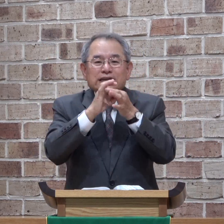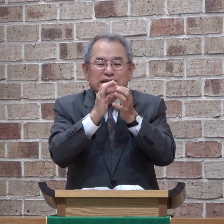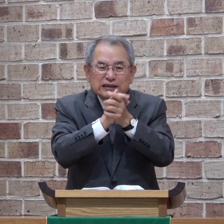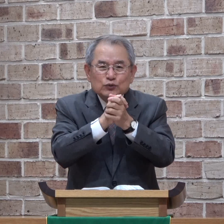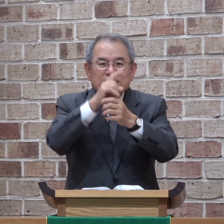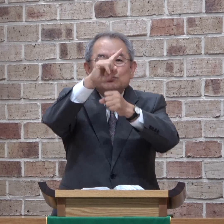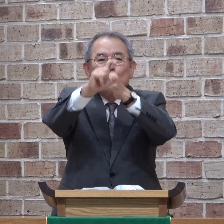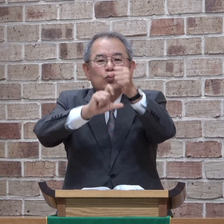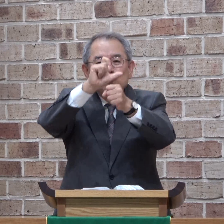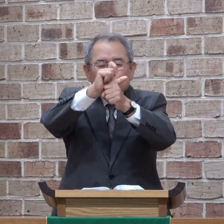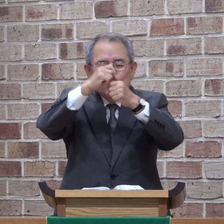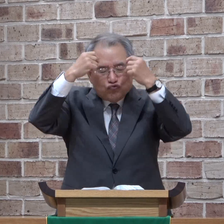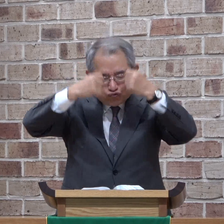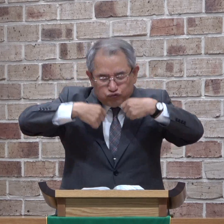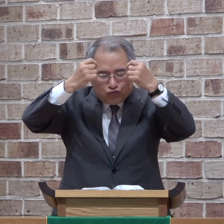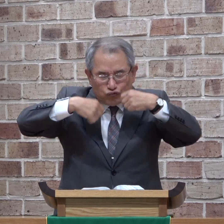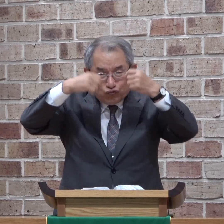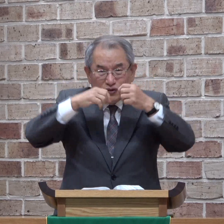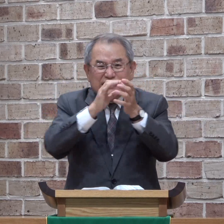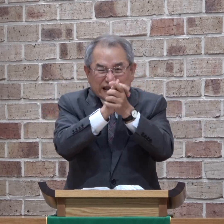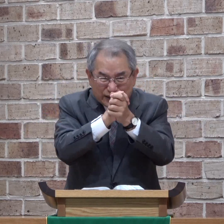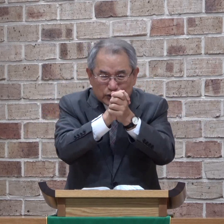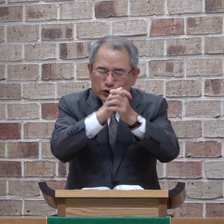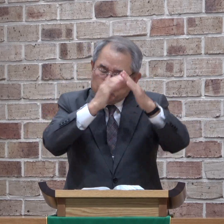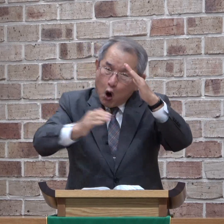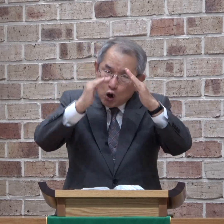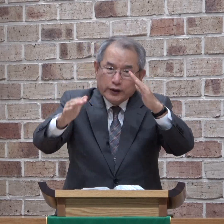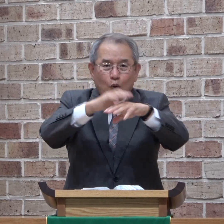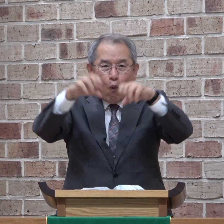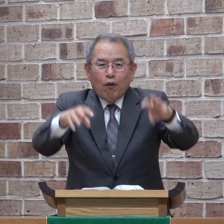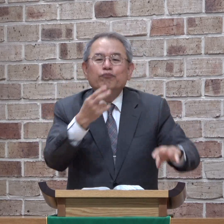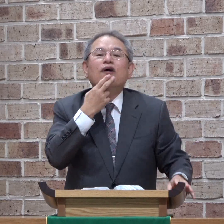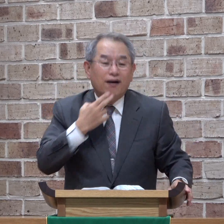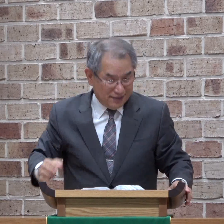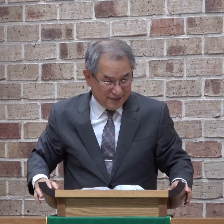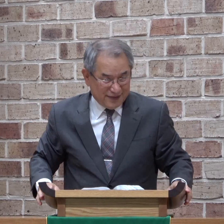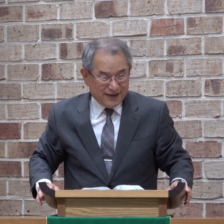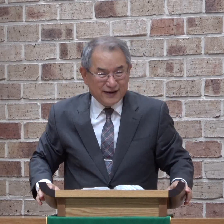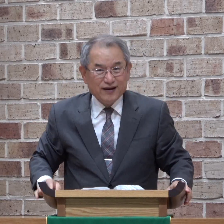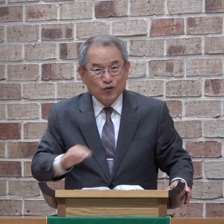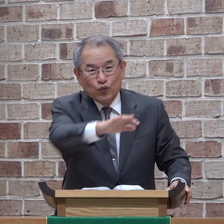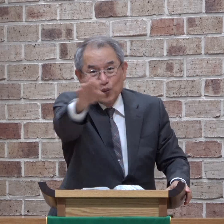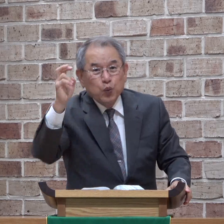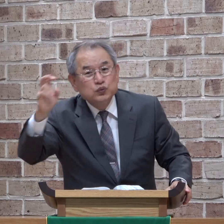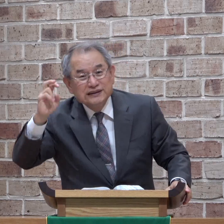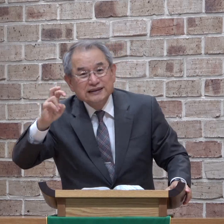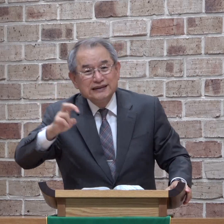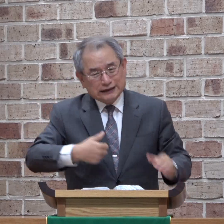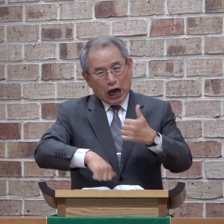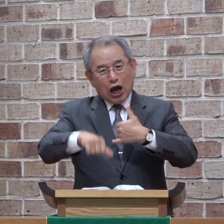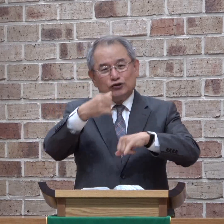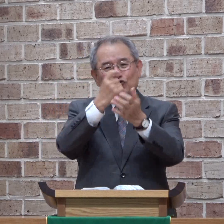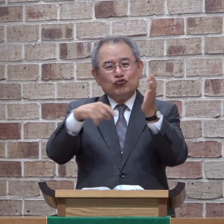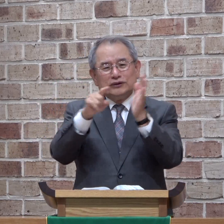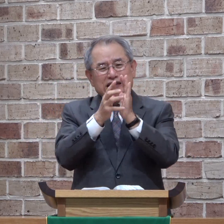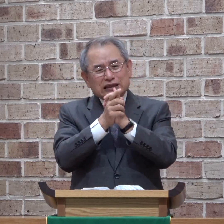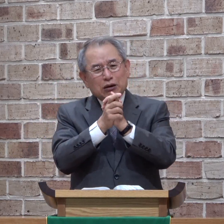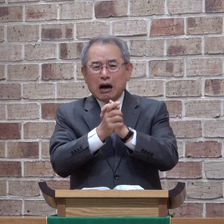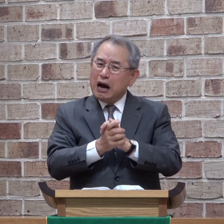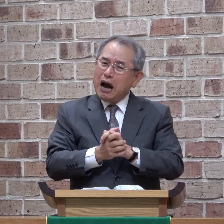엄마의 15년 기도가, 눈물의 기도가 헛되지 않고, 여러분 혹시 자녀를 위해서